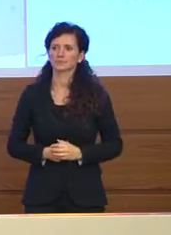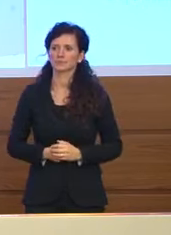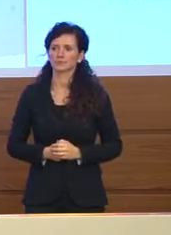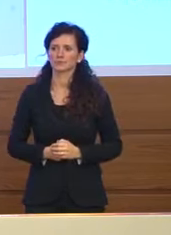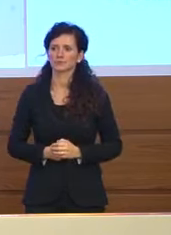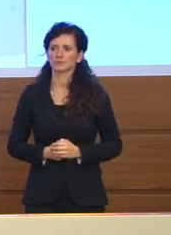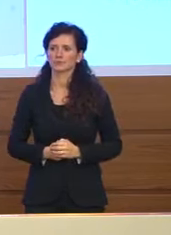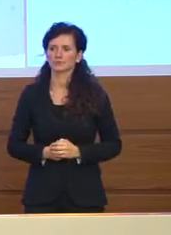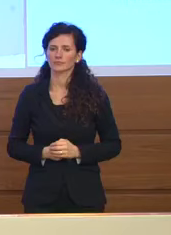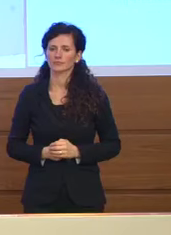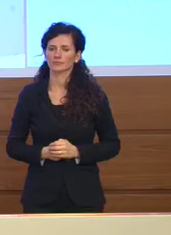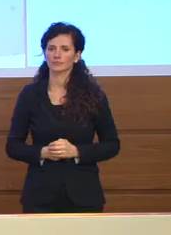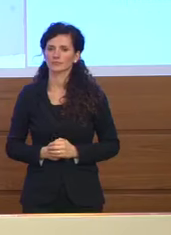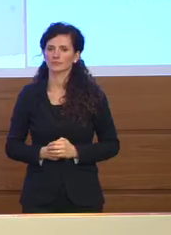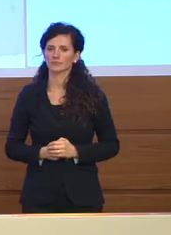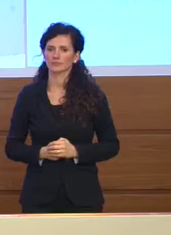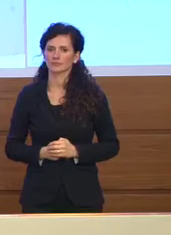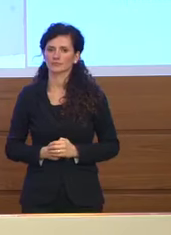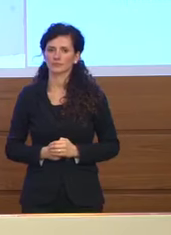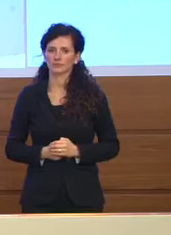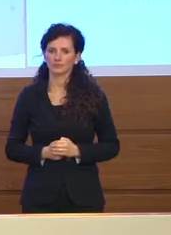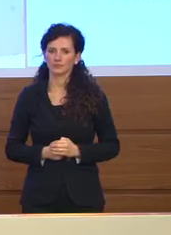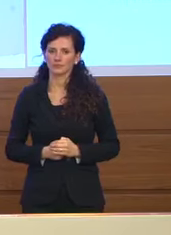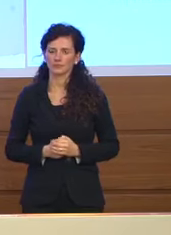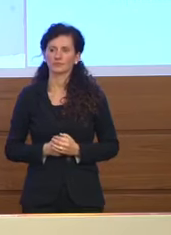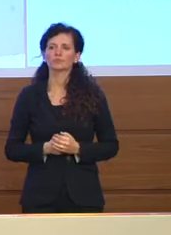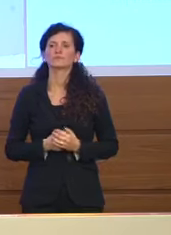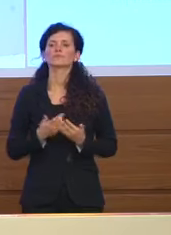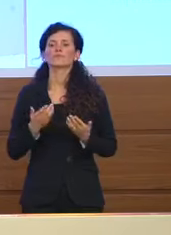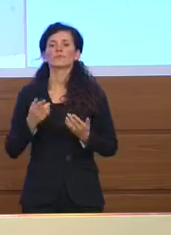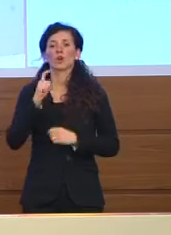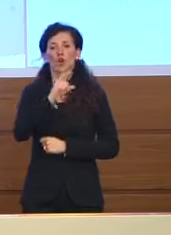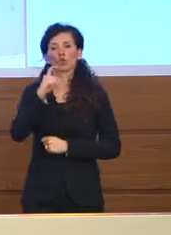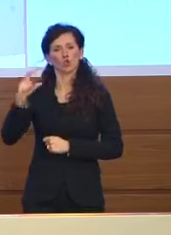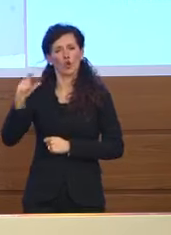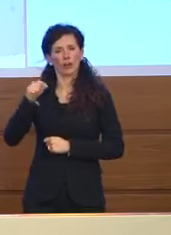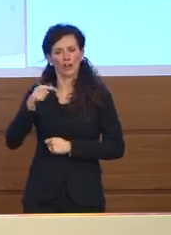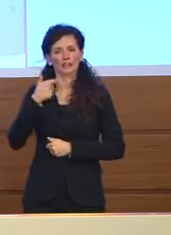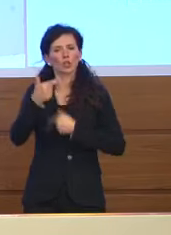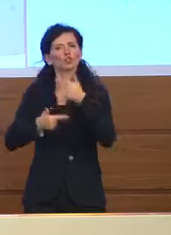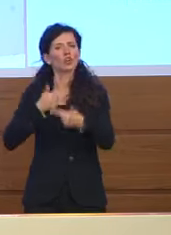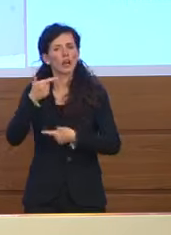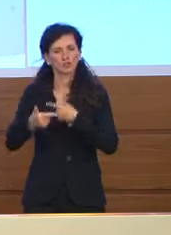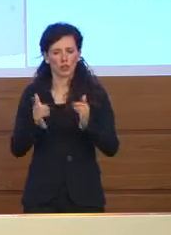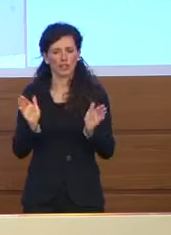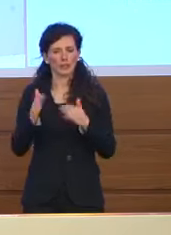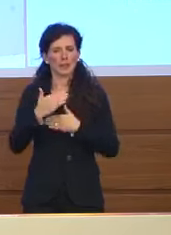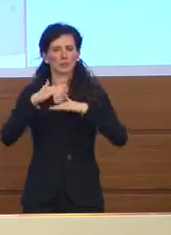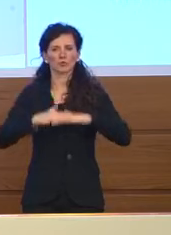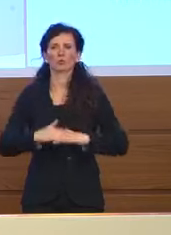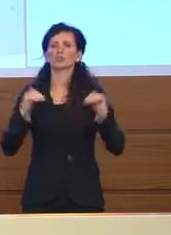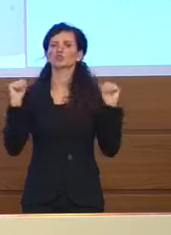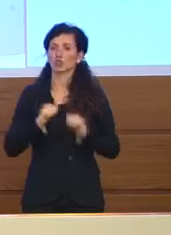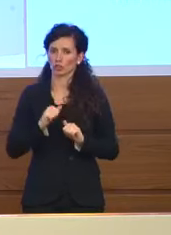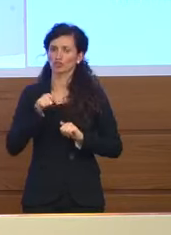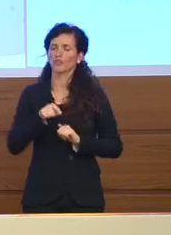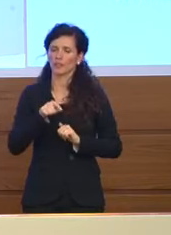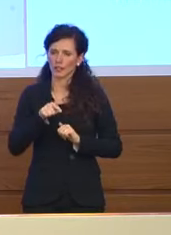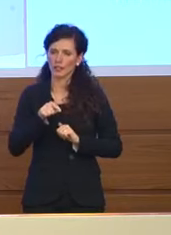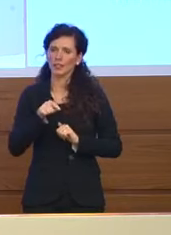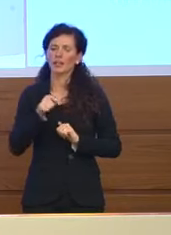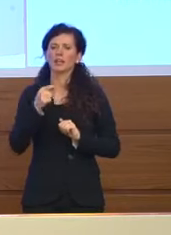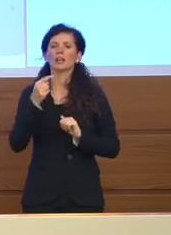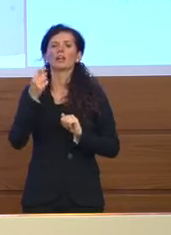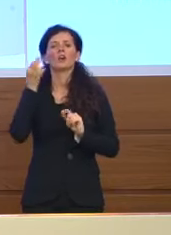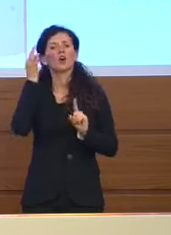per quanto riguarda le risorse raccolte sul conto corrente del dipartimento destinato alla